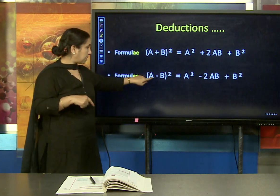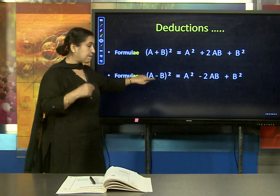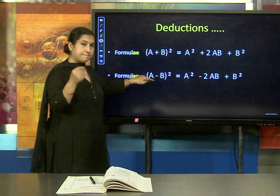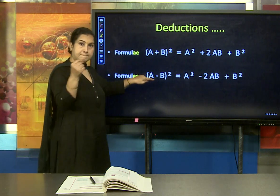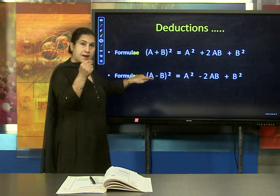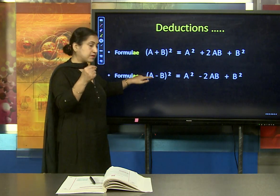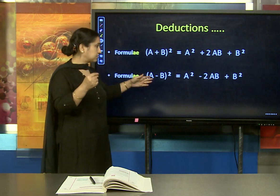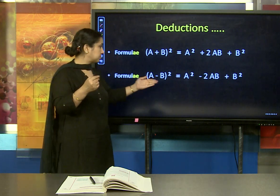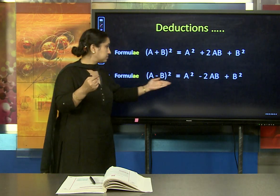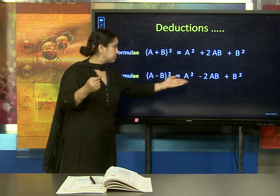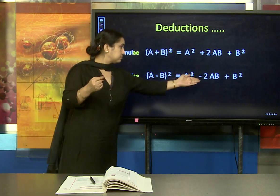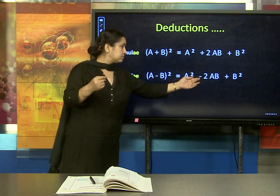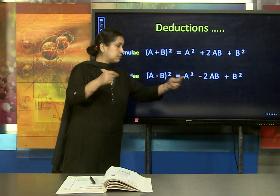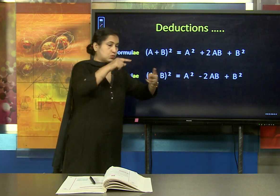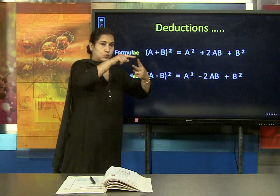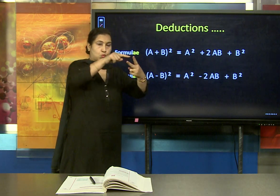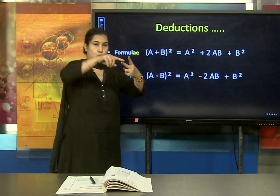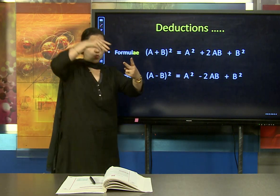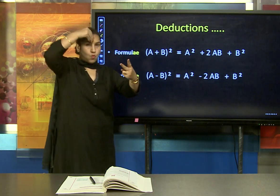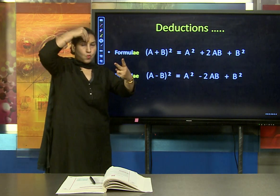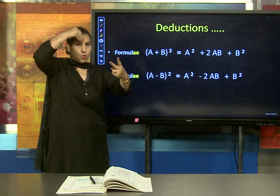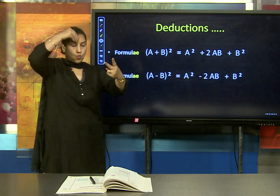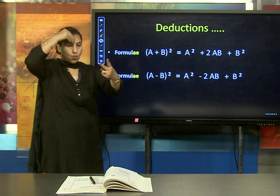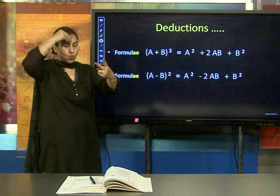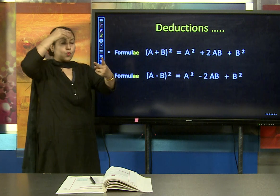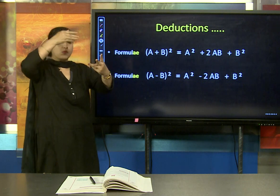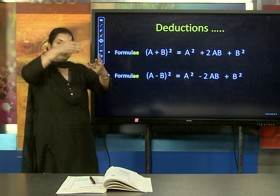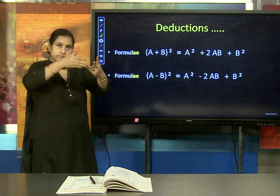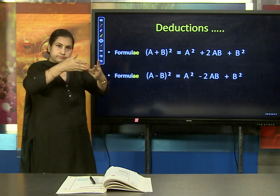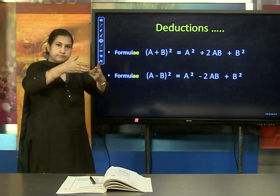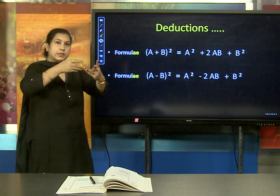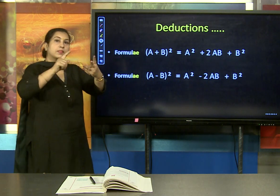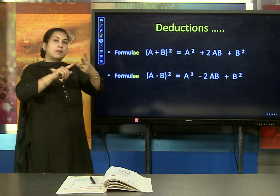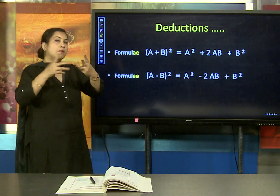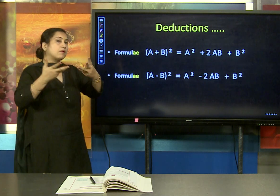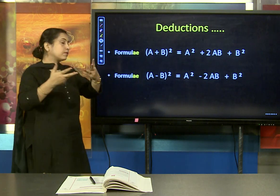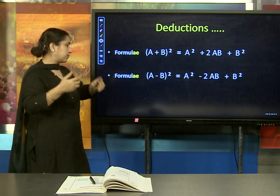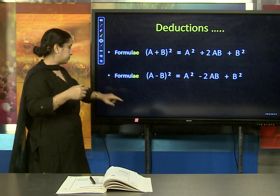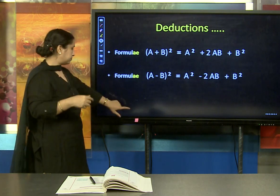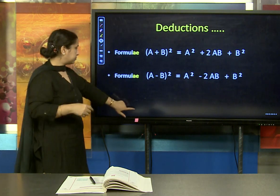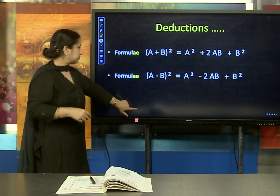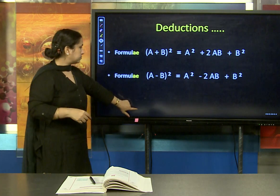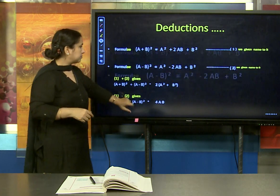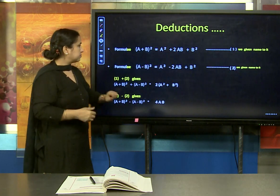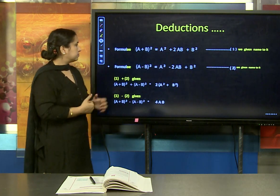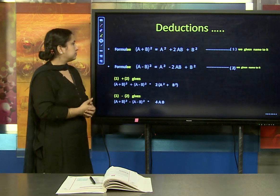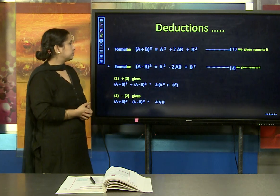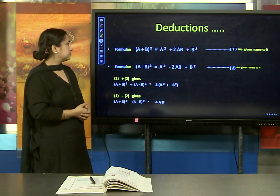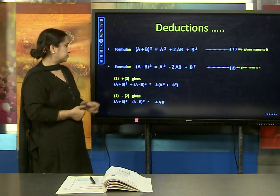फार्मूला। तो ये दोनों हमें याद करना ज़रूरी है। और आगे जमा और घटा के बाद